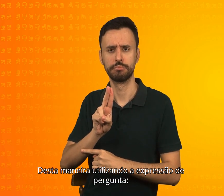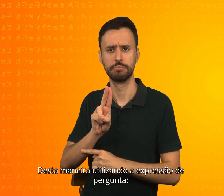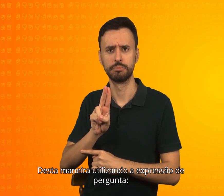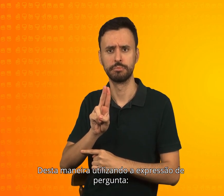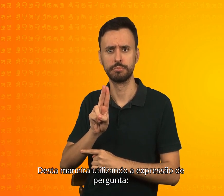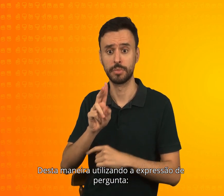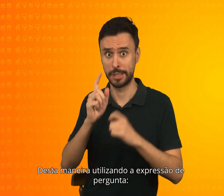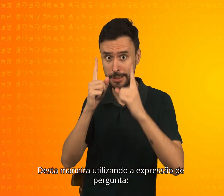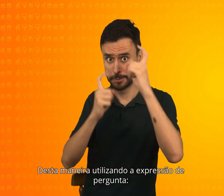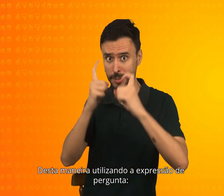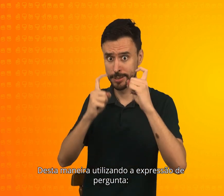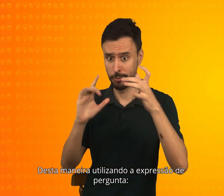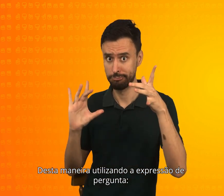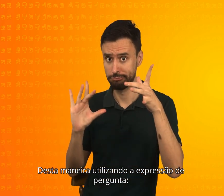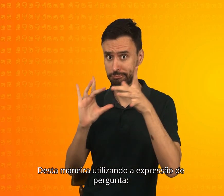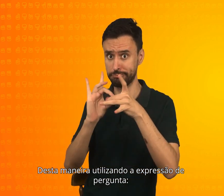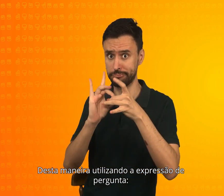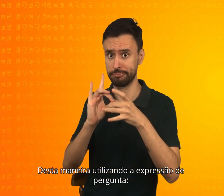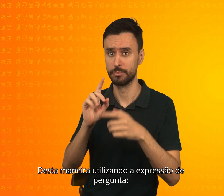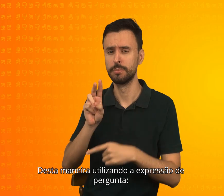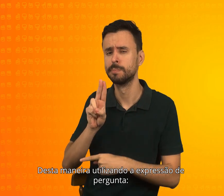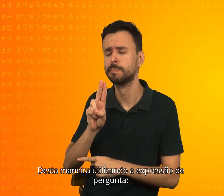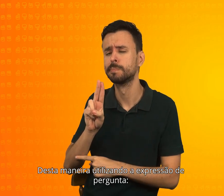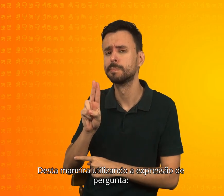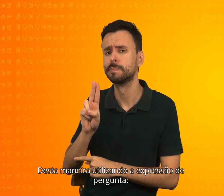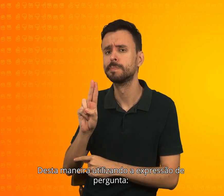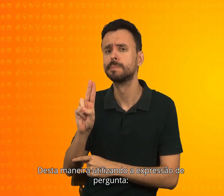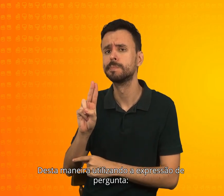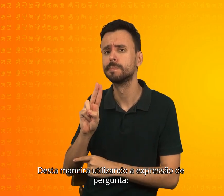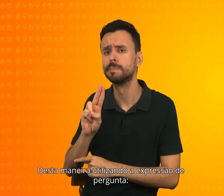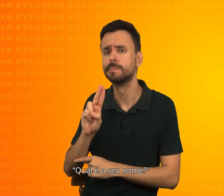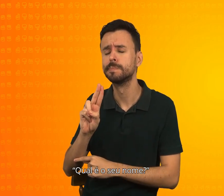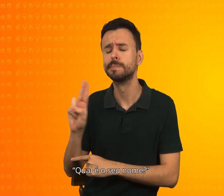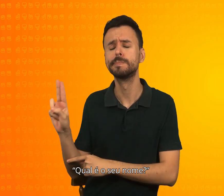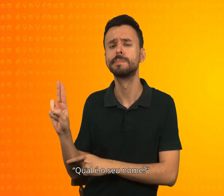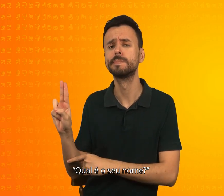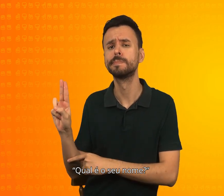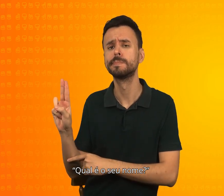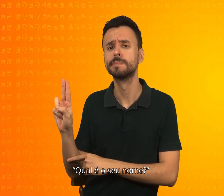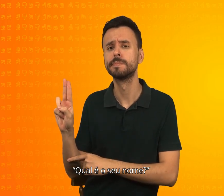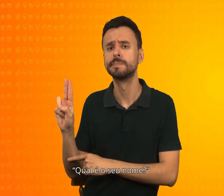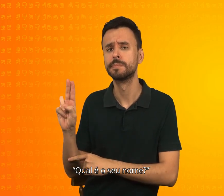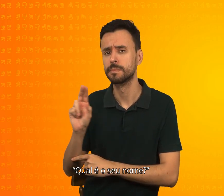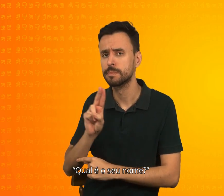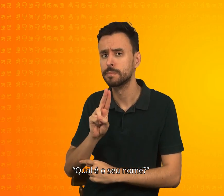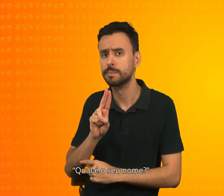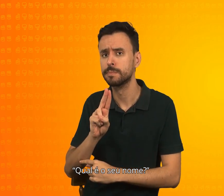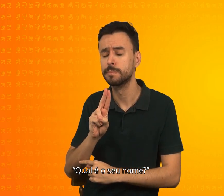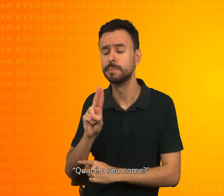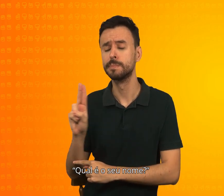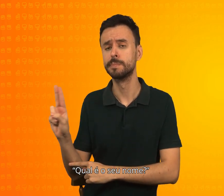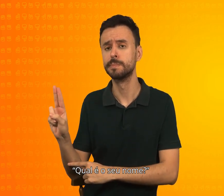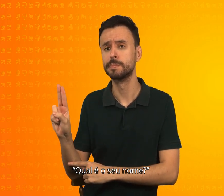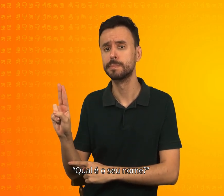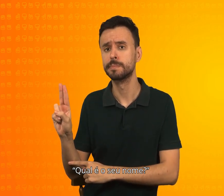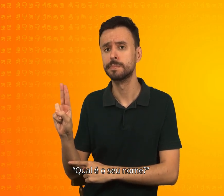maneira, utilizando a expressão de pergunta. Qual é o seu nome? Qual é o seu nome?